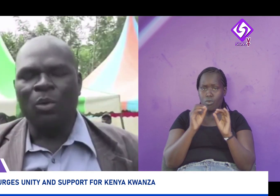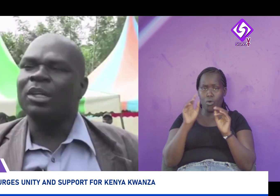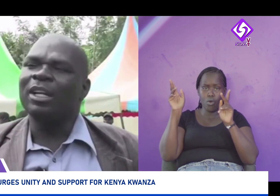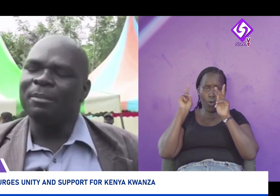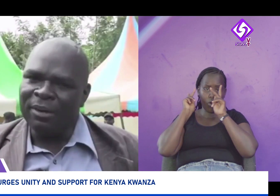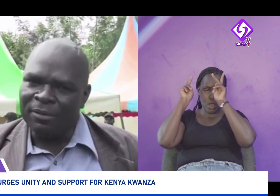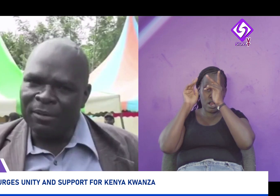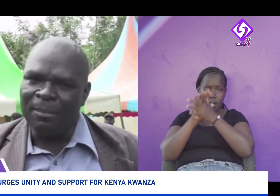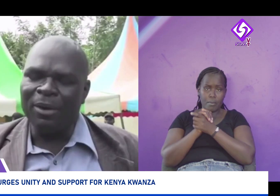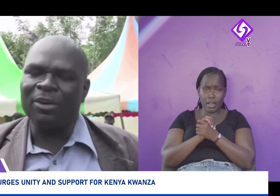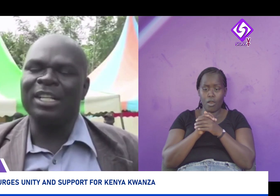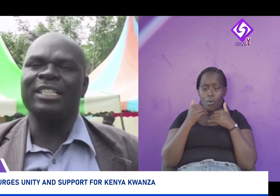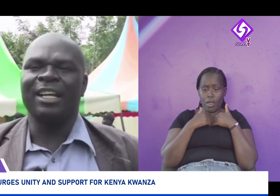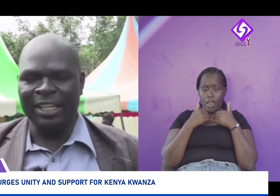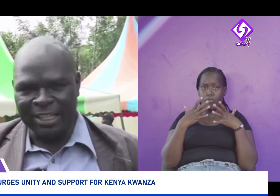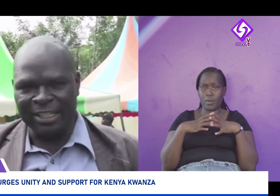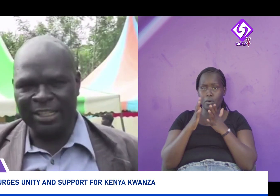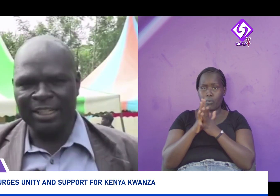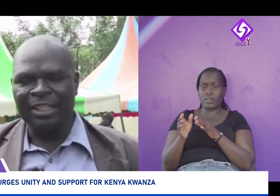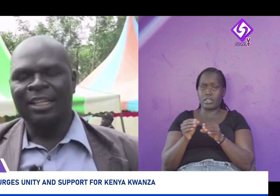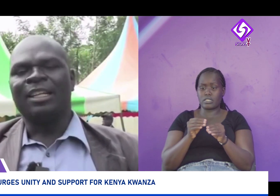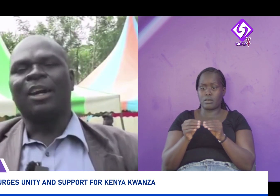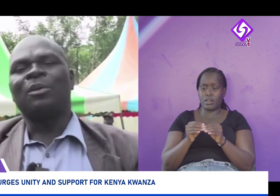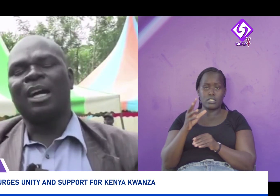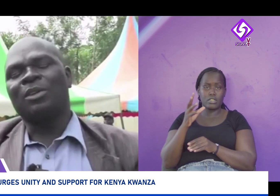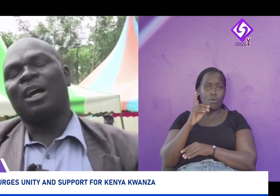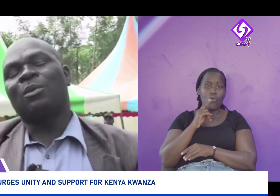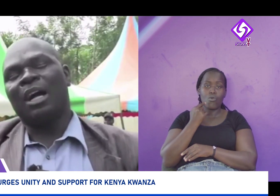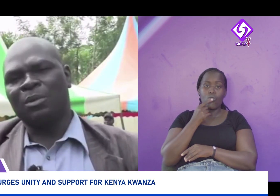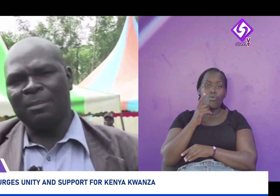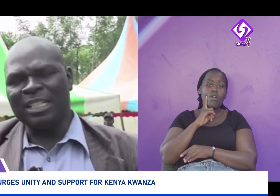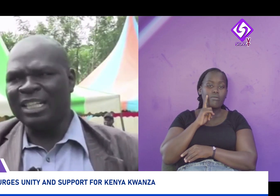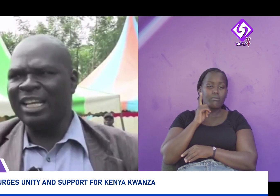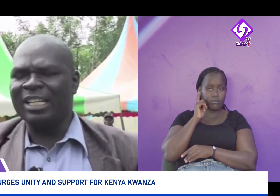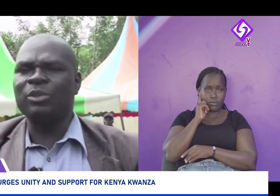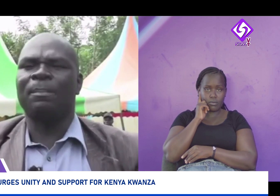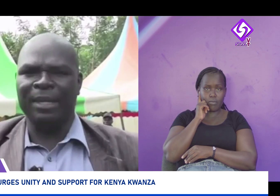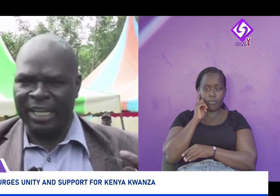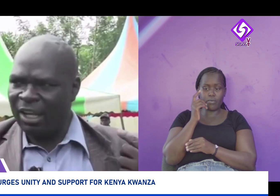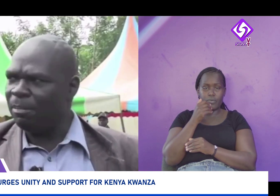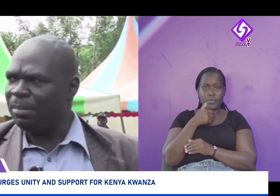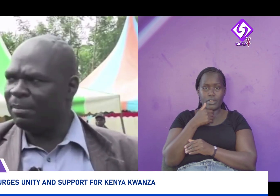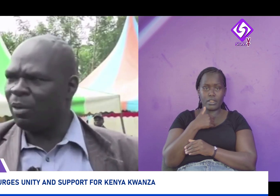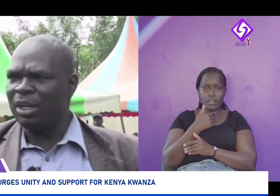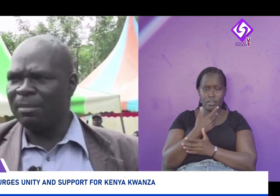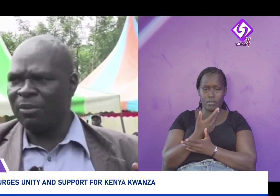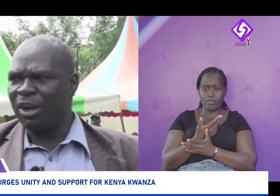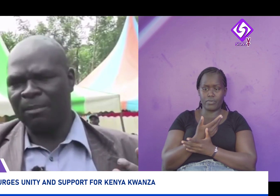kuna walemavu ambao wako na shida ya hearing. Na hakuna mashini ile inaitwa pera ile ya kupima ulemavu yako